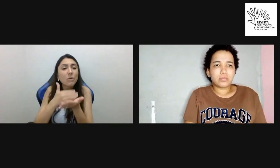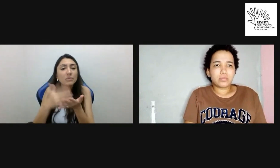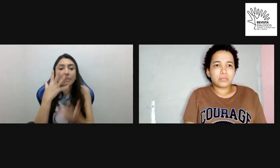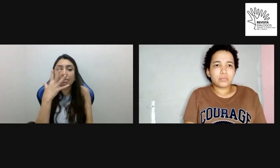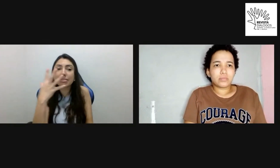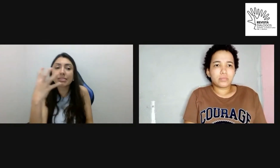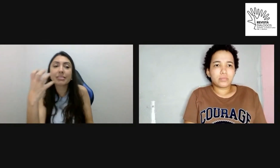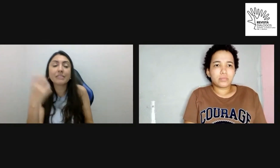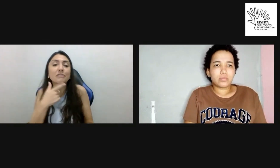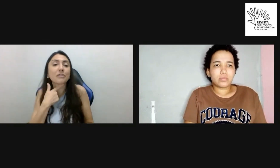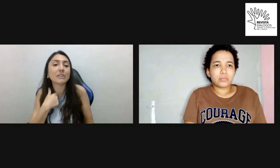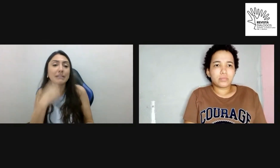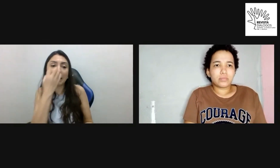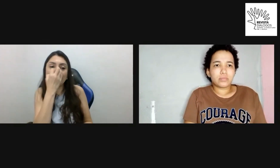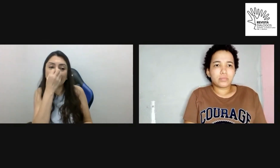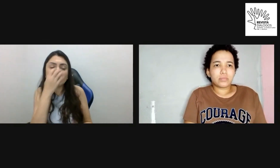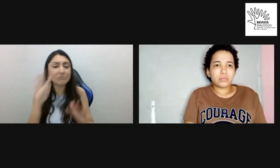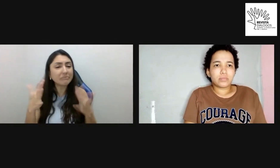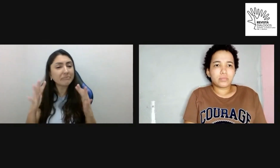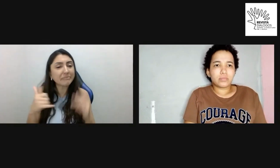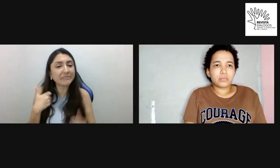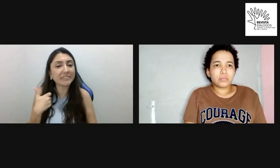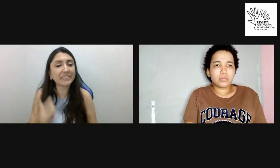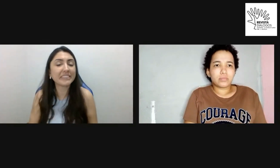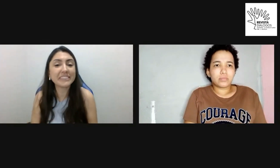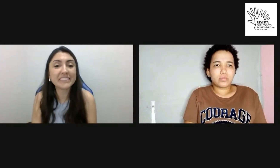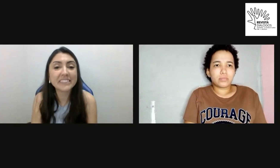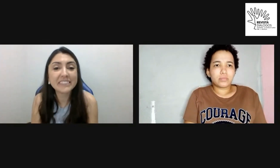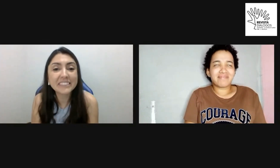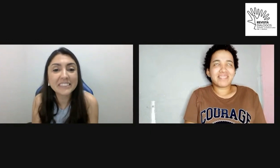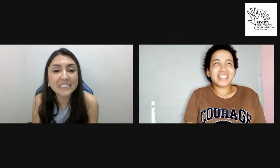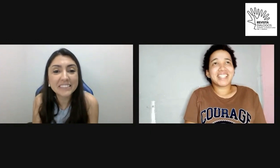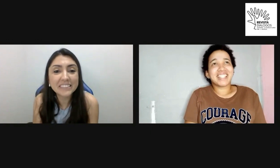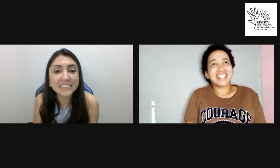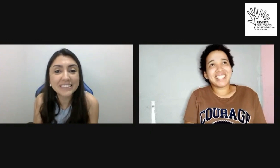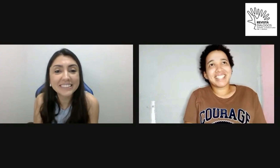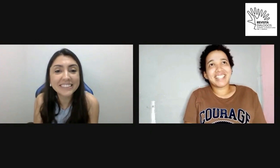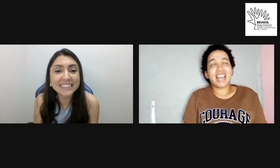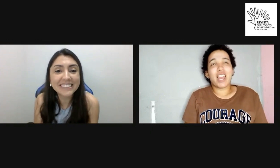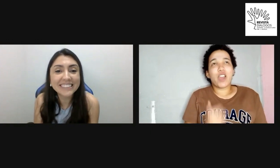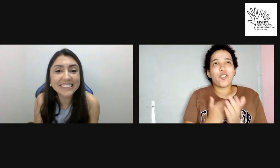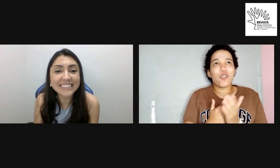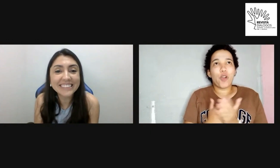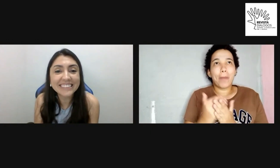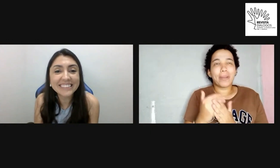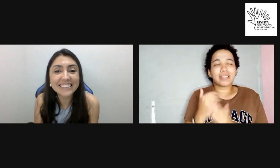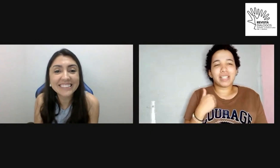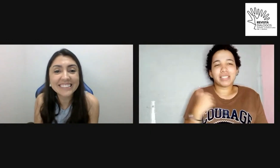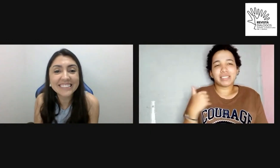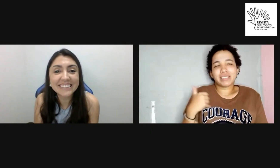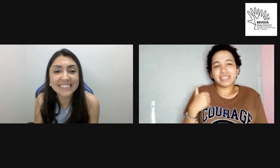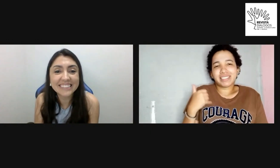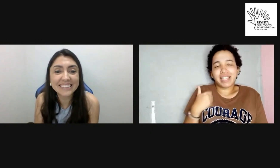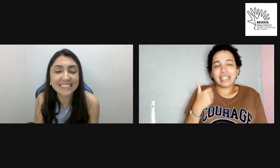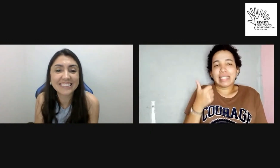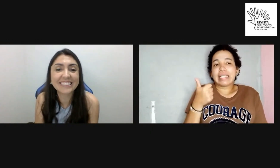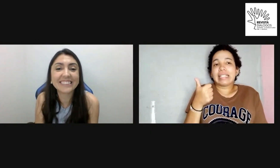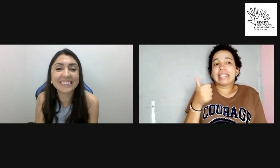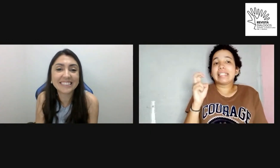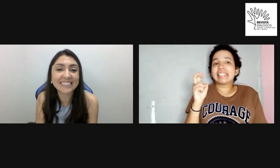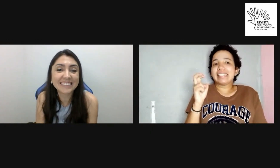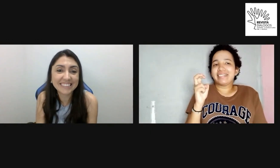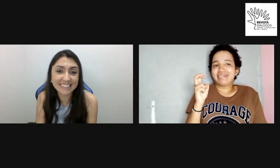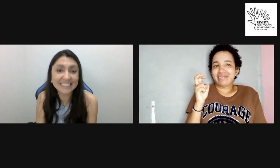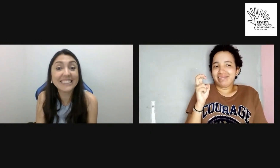mais ou menos você começou a se sentir fascinada e a desejar se tornar uma palhaça? Eu comecei com